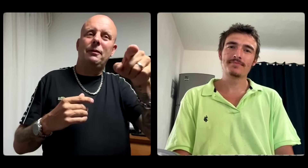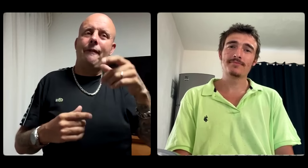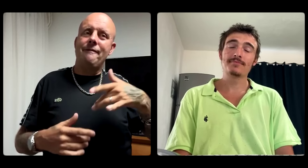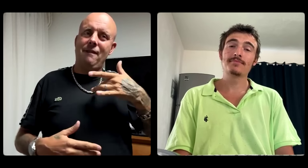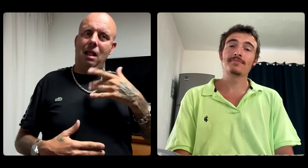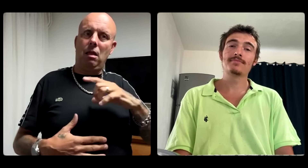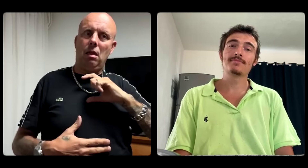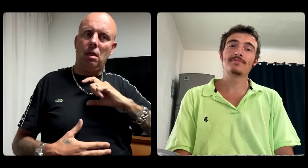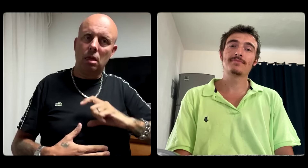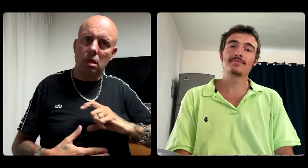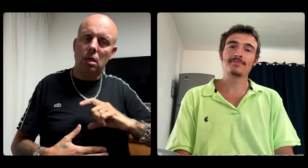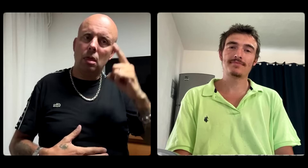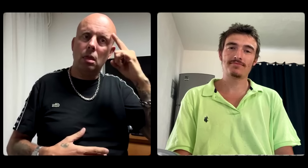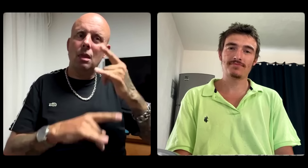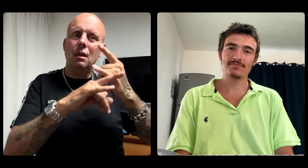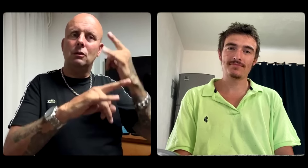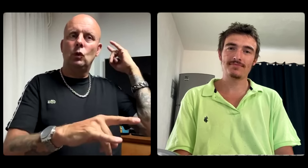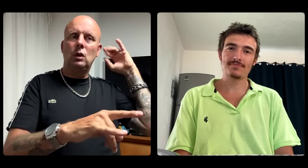Ja, dat is lang geleden.